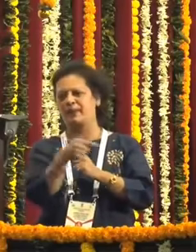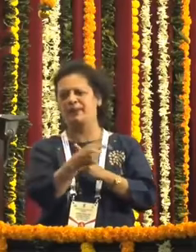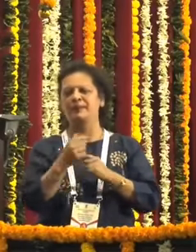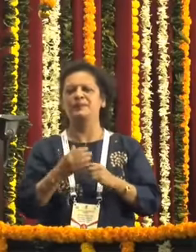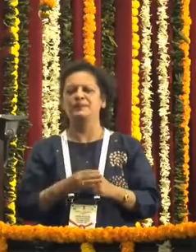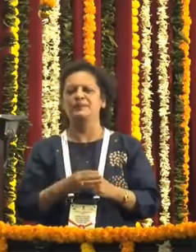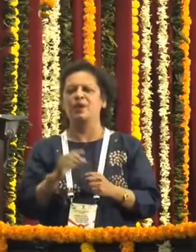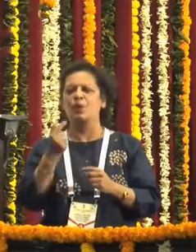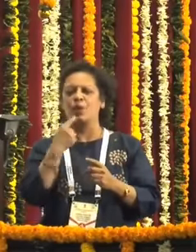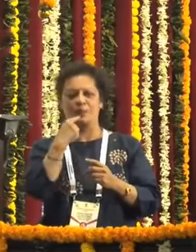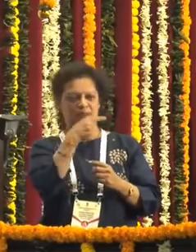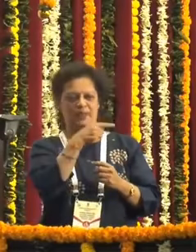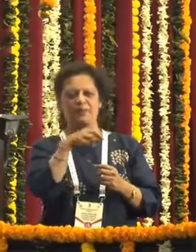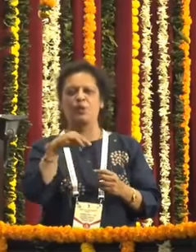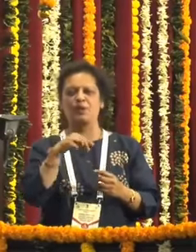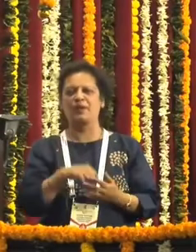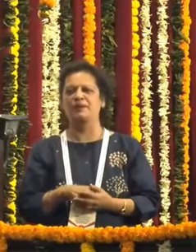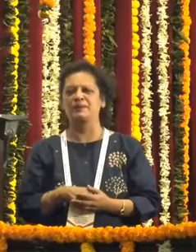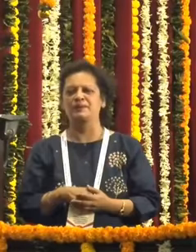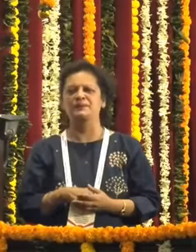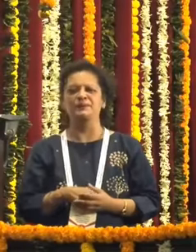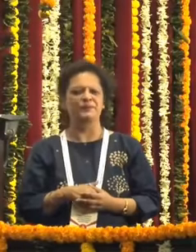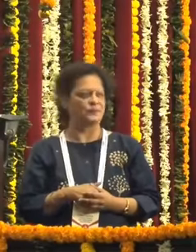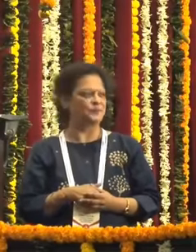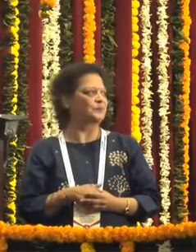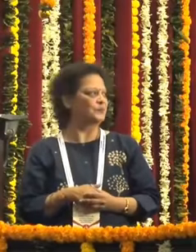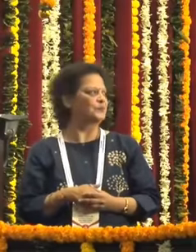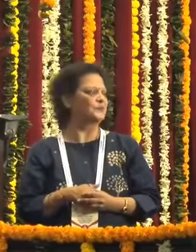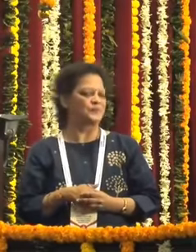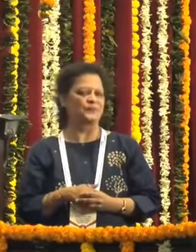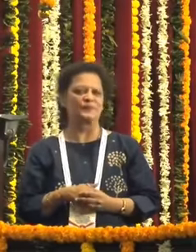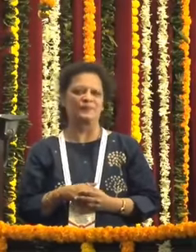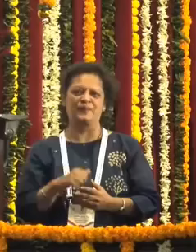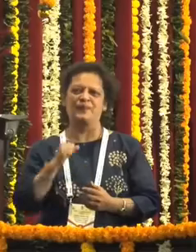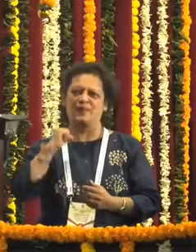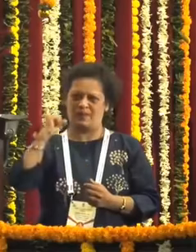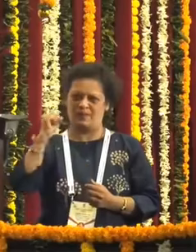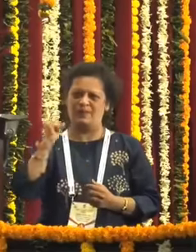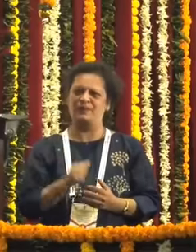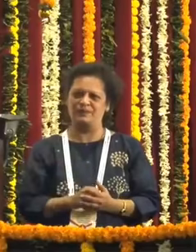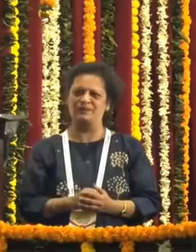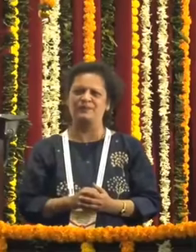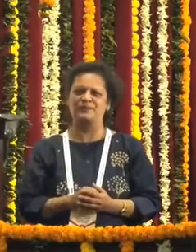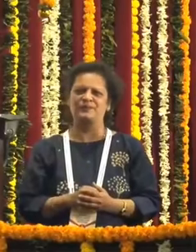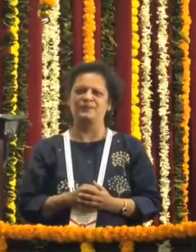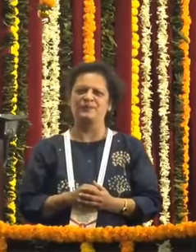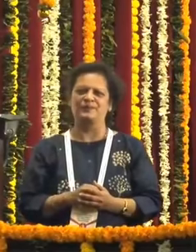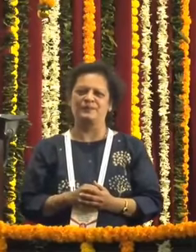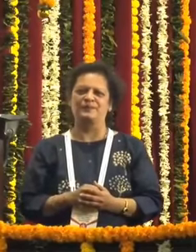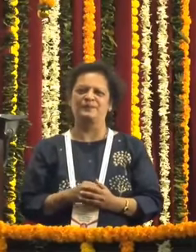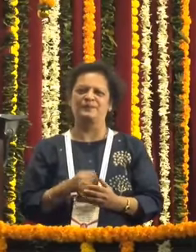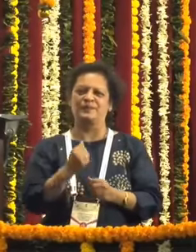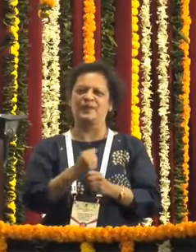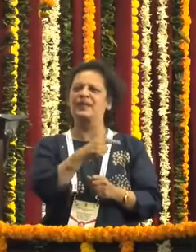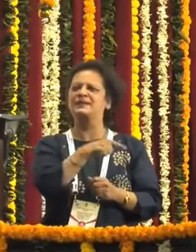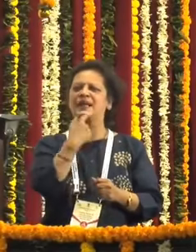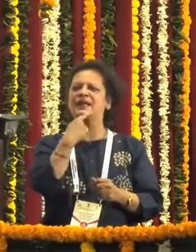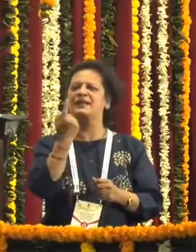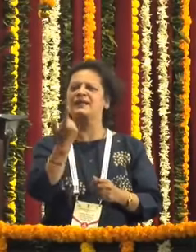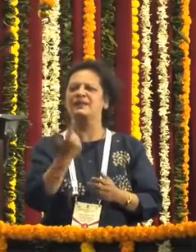आपल्या गृहमंत्री महोदयांना सांगतो की त्याही गुन्हे जे आहेत आंदोलनाचे आपण मागे घेऊ, ही सरकारची आपली भूमिका